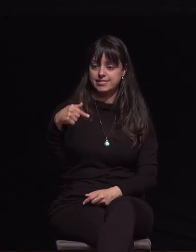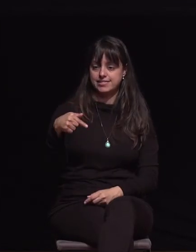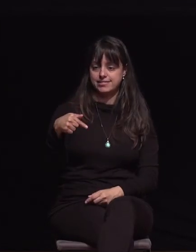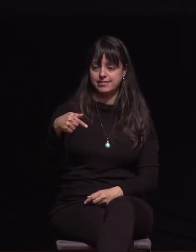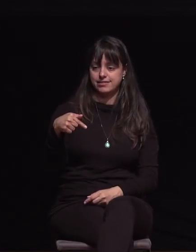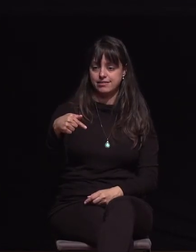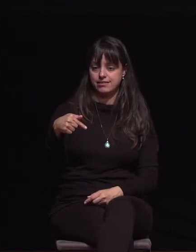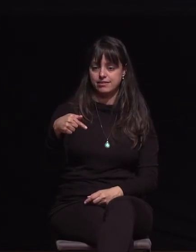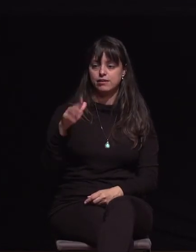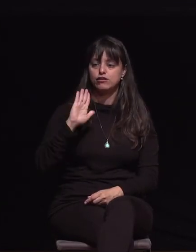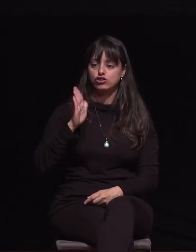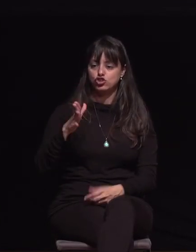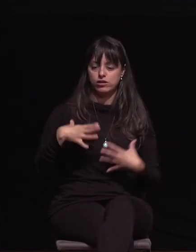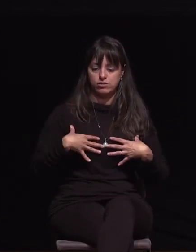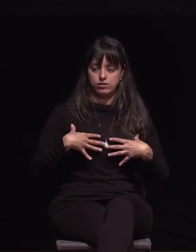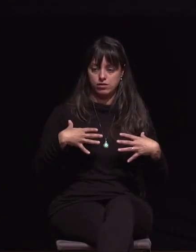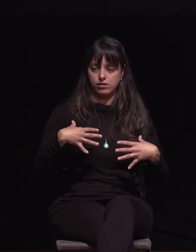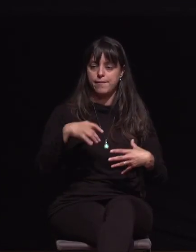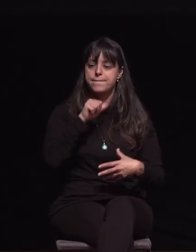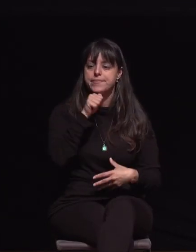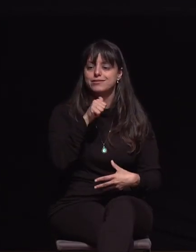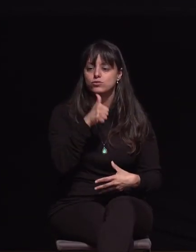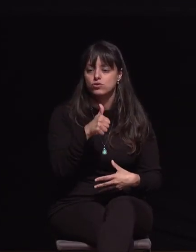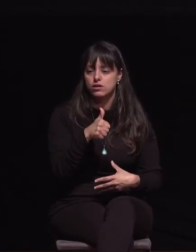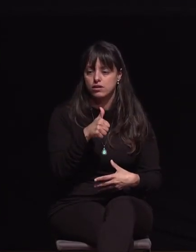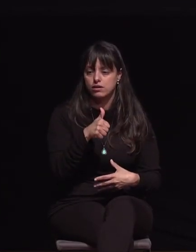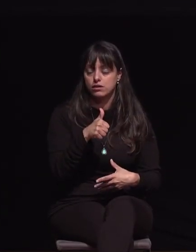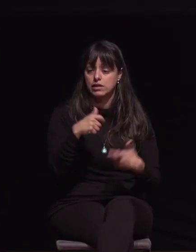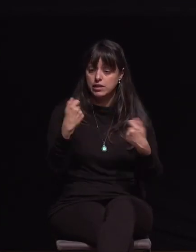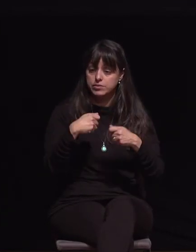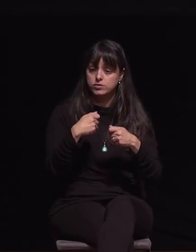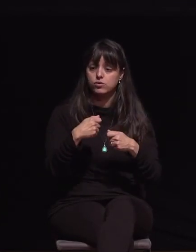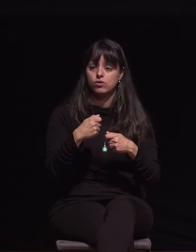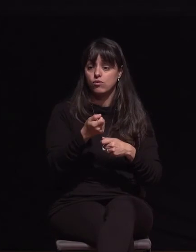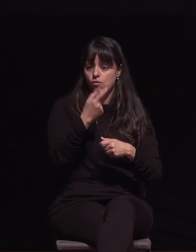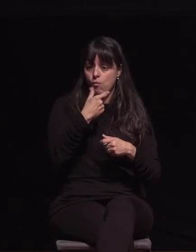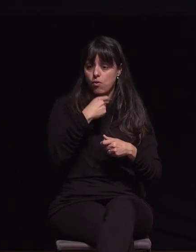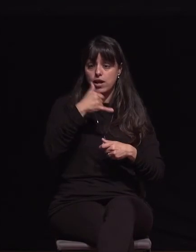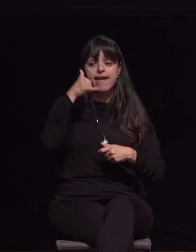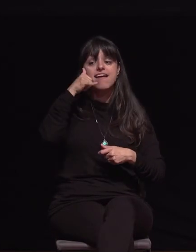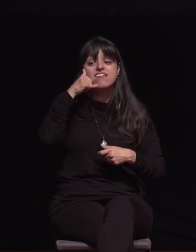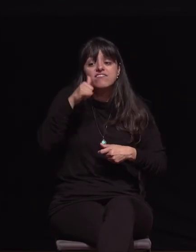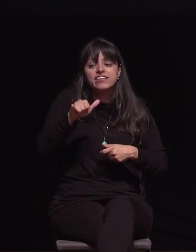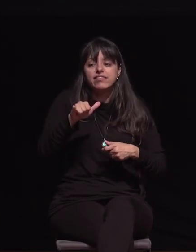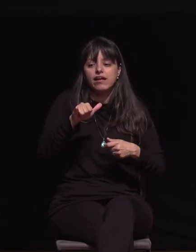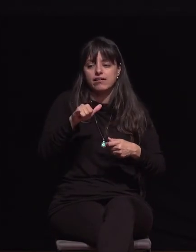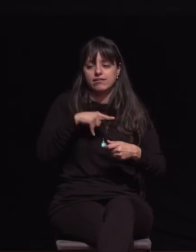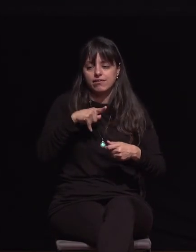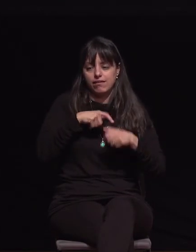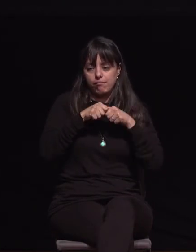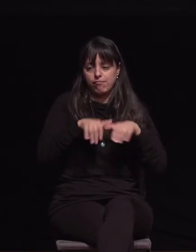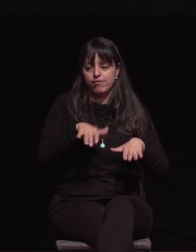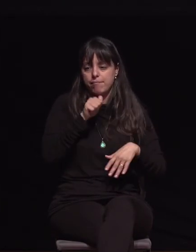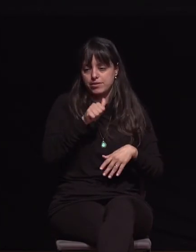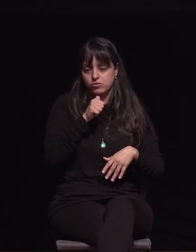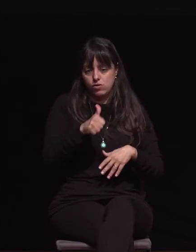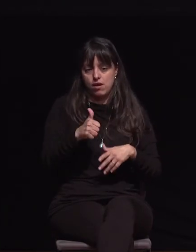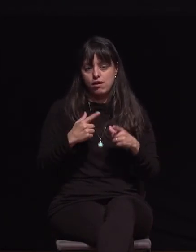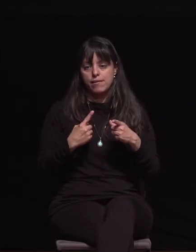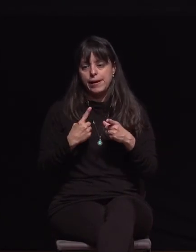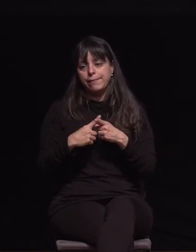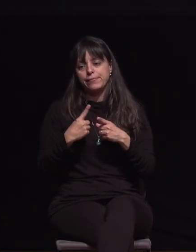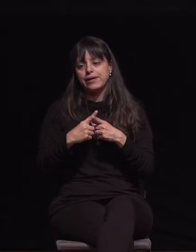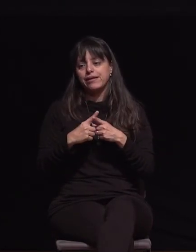já tinha seio e já ia menstruar. Ela teve que tomar hormônio para atrasar um pouco a menstruação, para ela